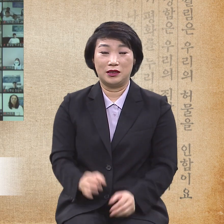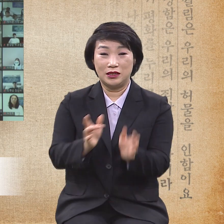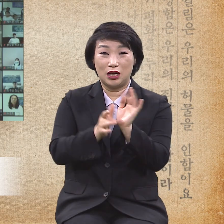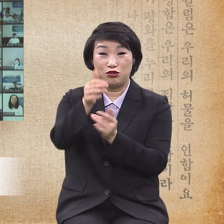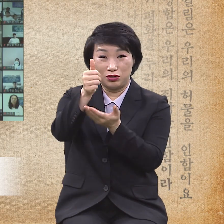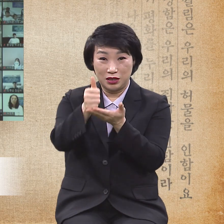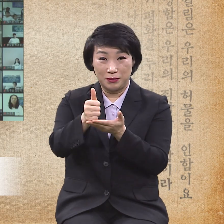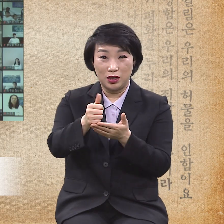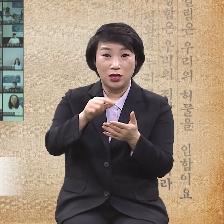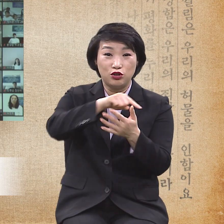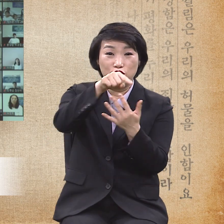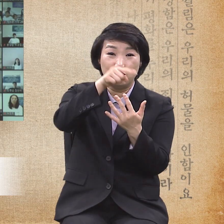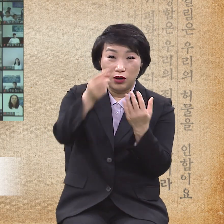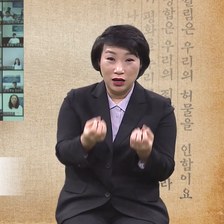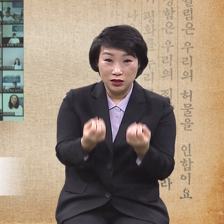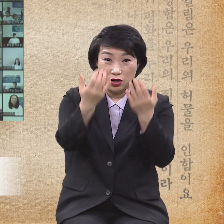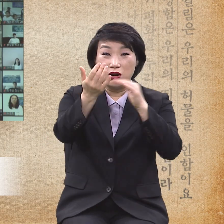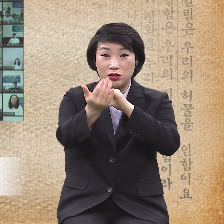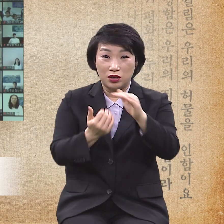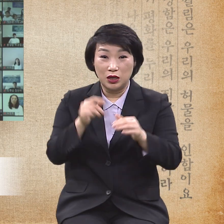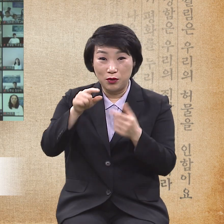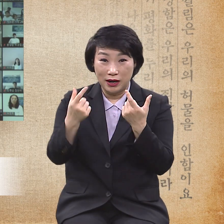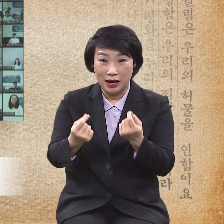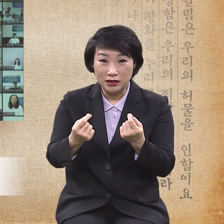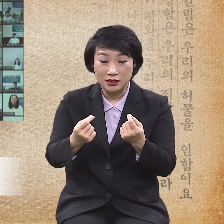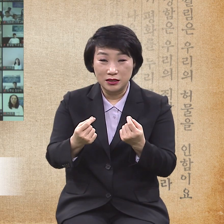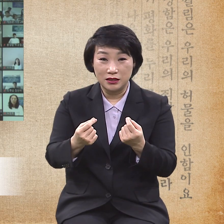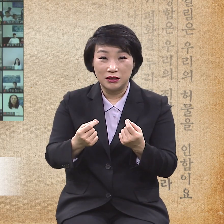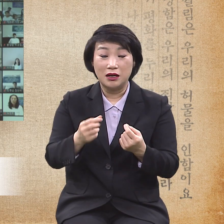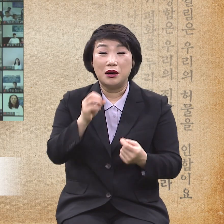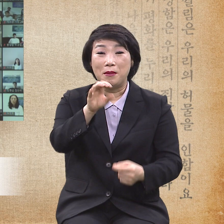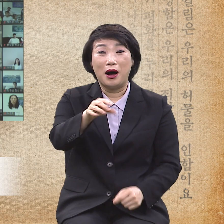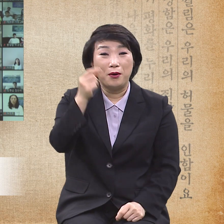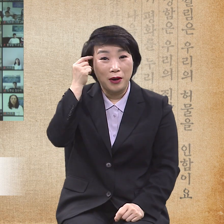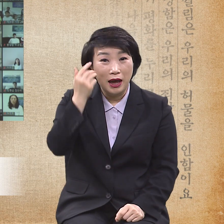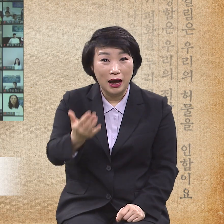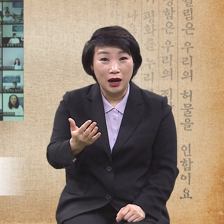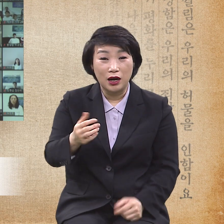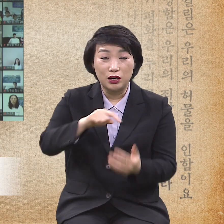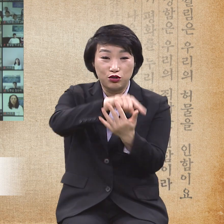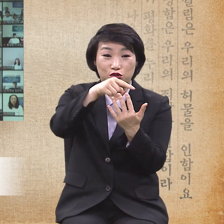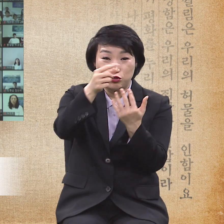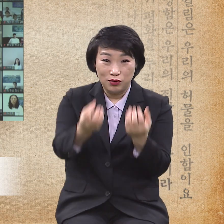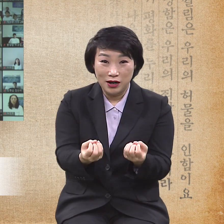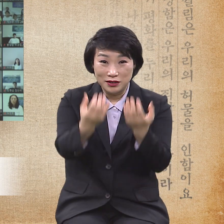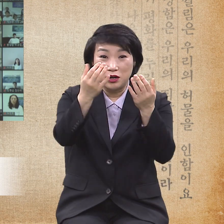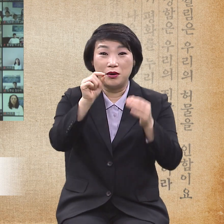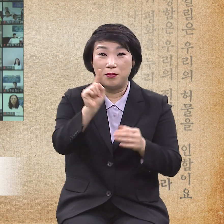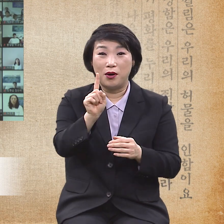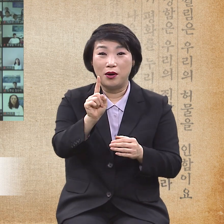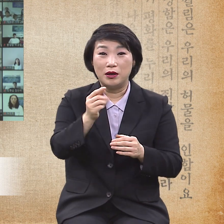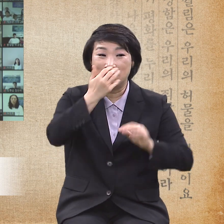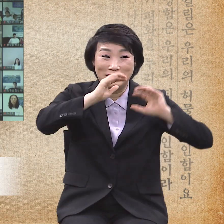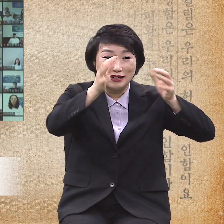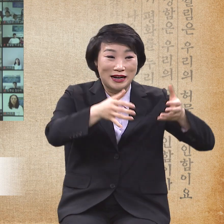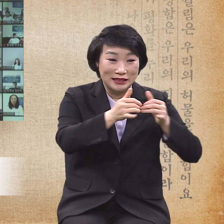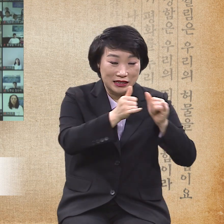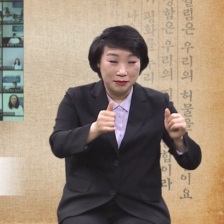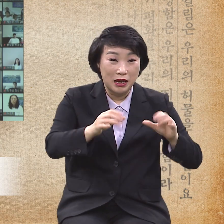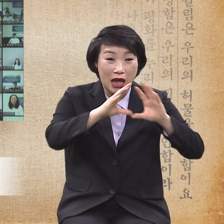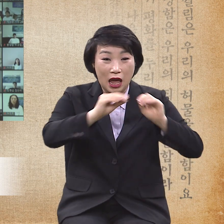예수님 왜 유월절 전에 이와 같이 했을까요? 유월절은 이스라엘 백성들이 애굽에서